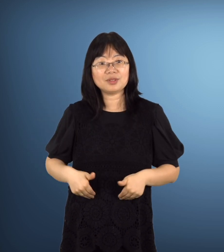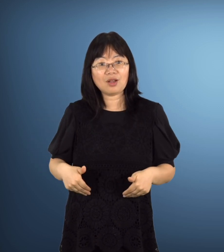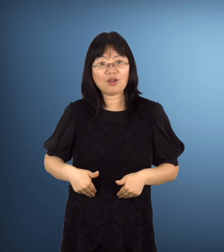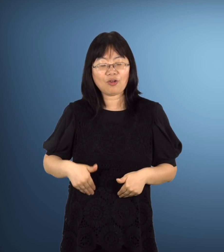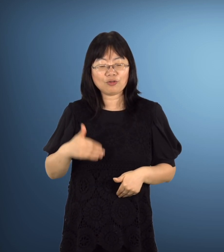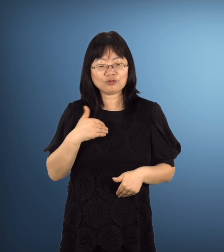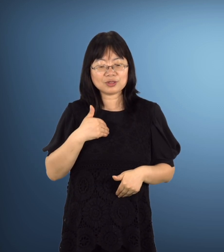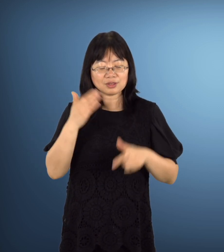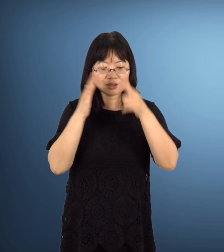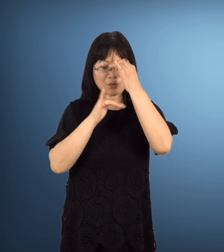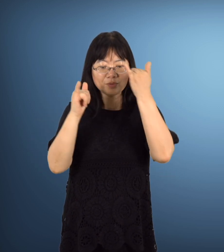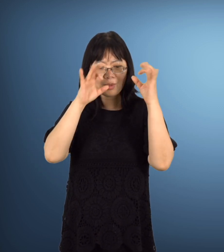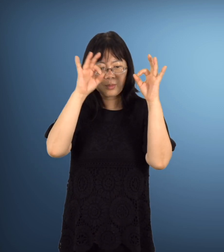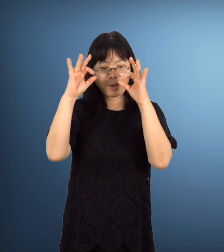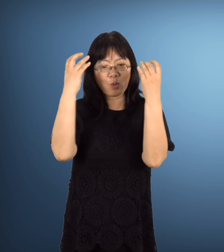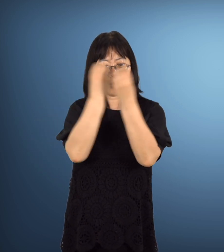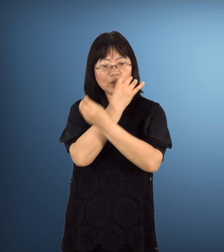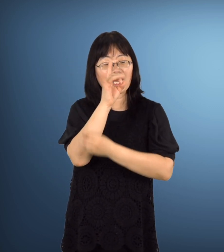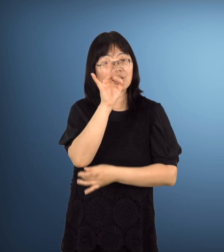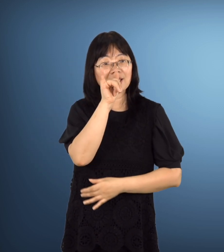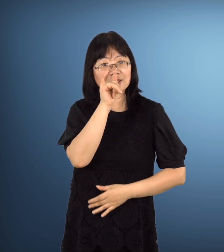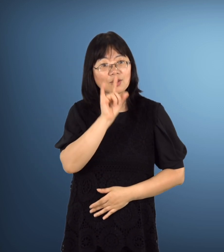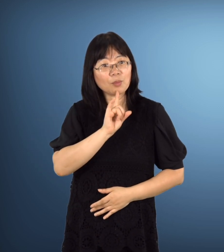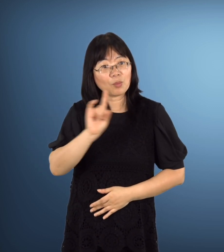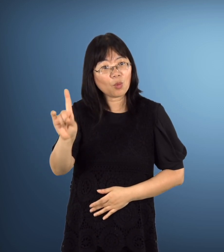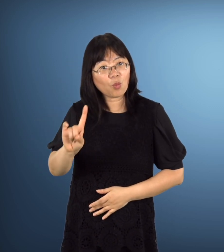근데 우리 성도들이 오해하는 게 하나 있어요.